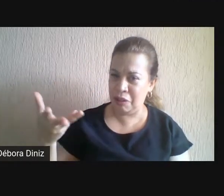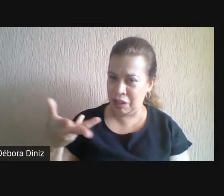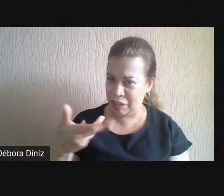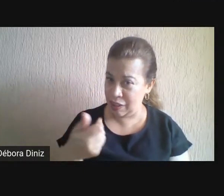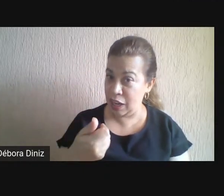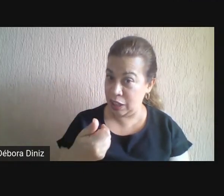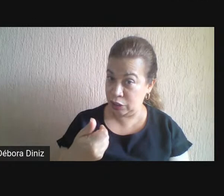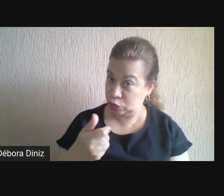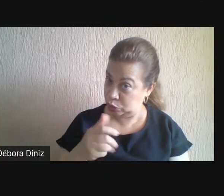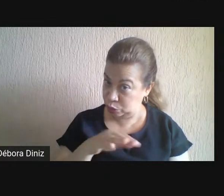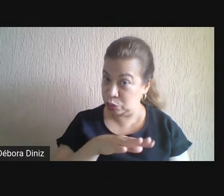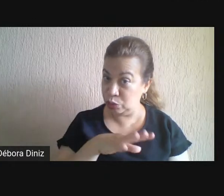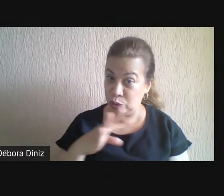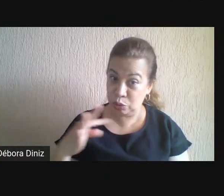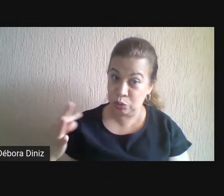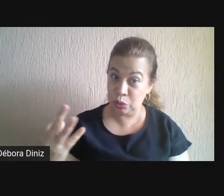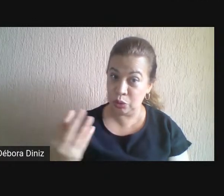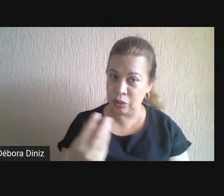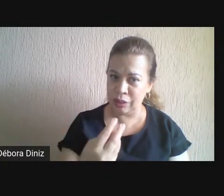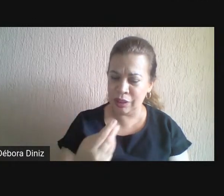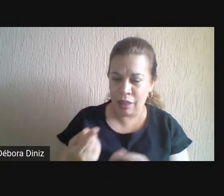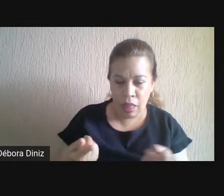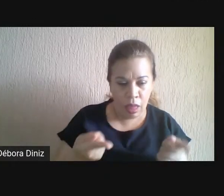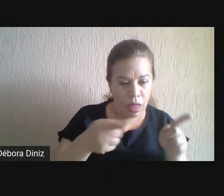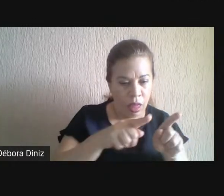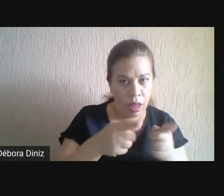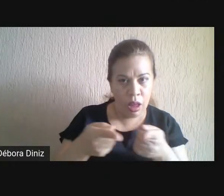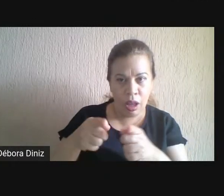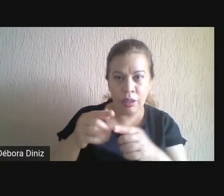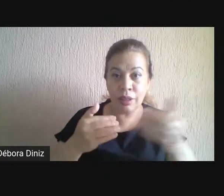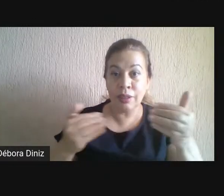elas, atuando articuladamente.